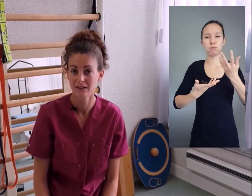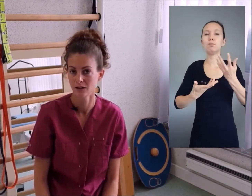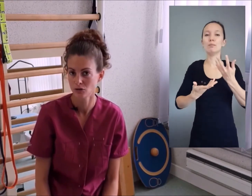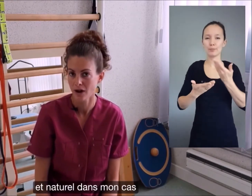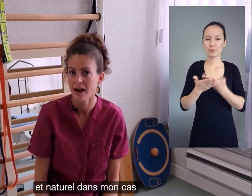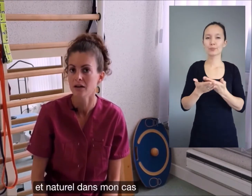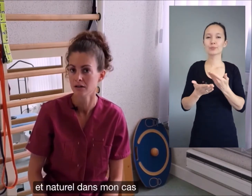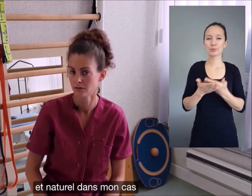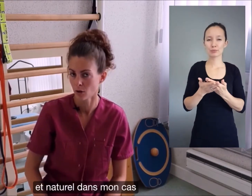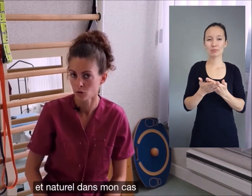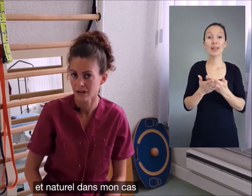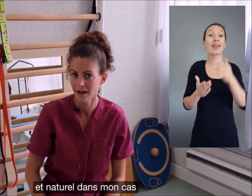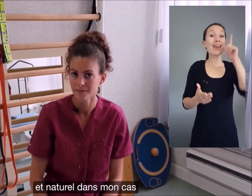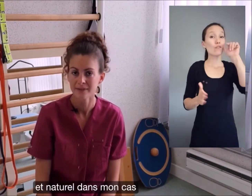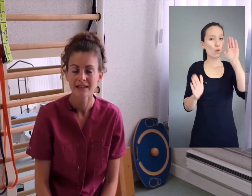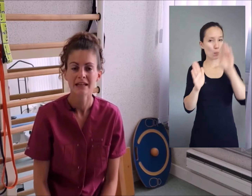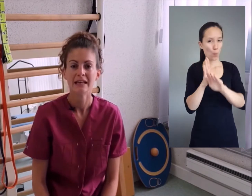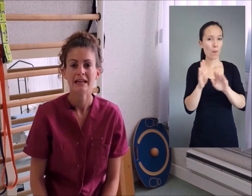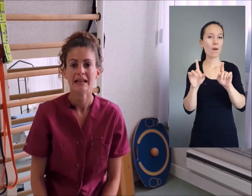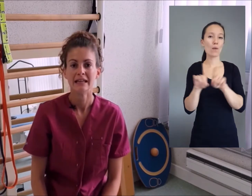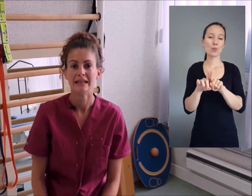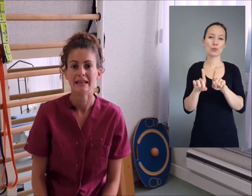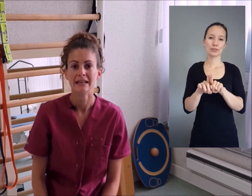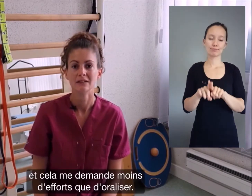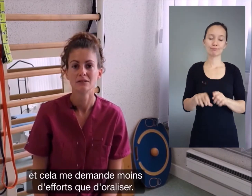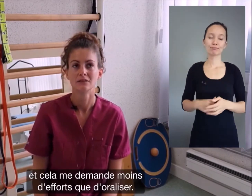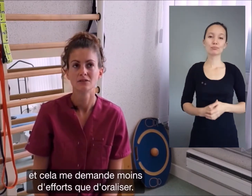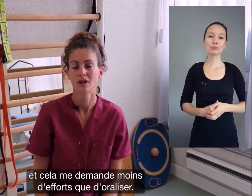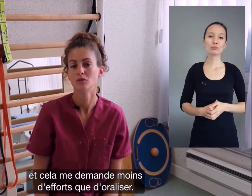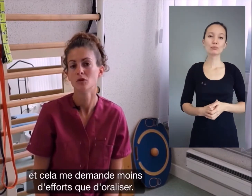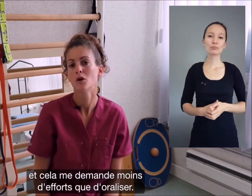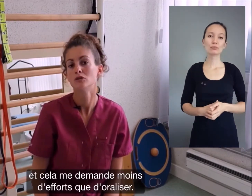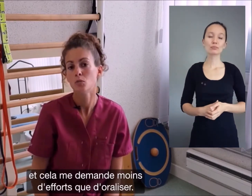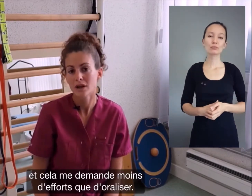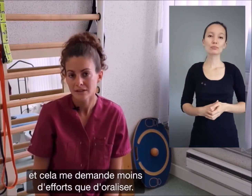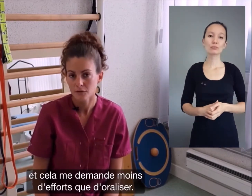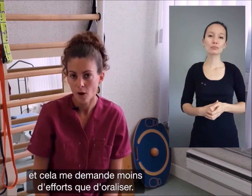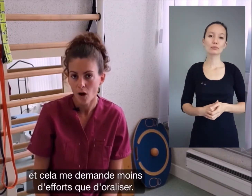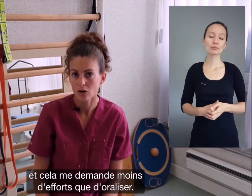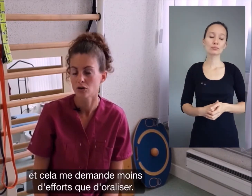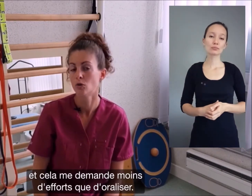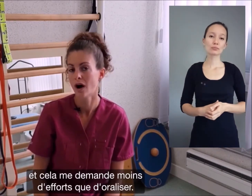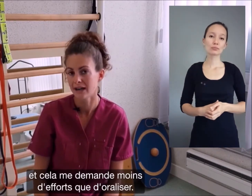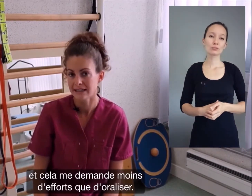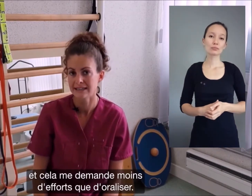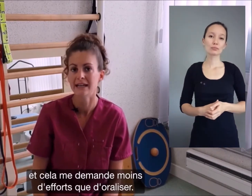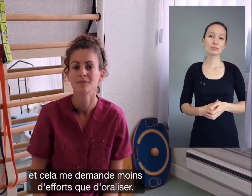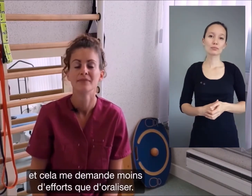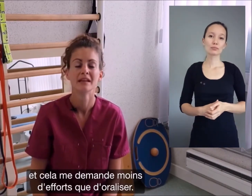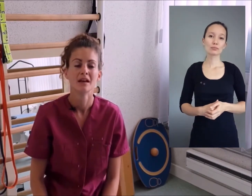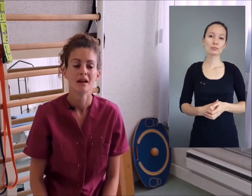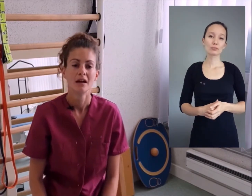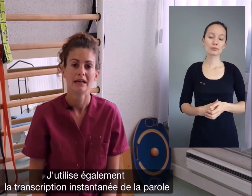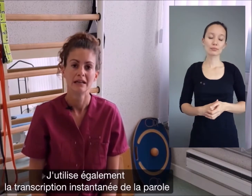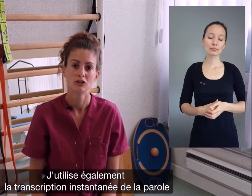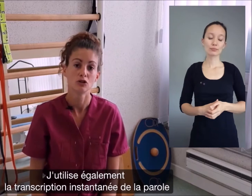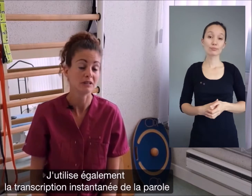et naturel dans mon cas. Et cela me demande moins d'efforts que d'oraliser. Et